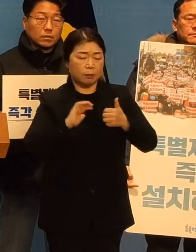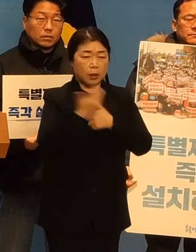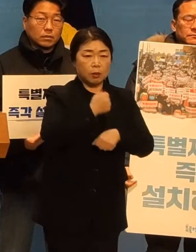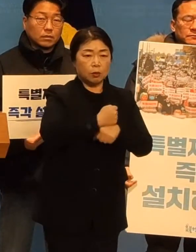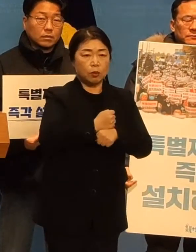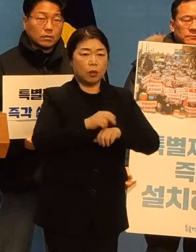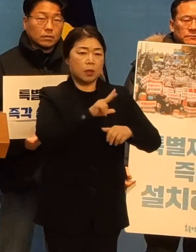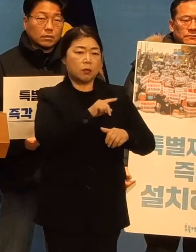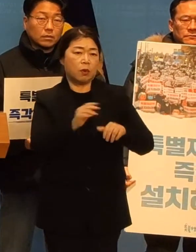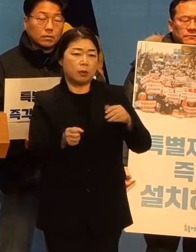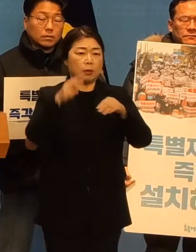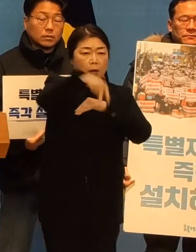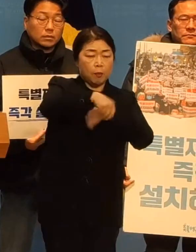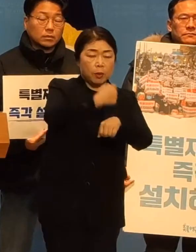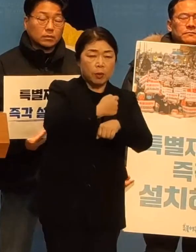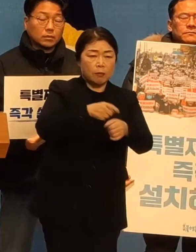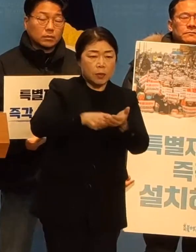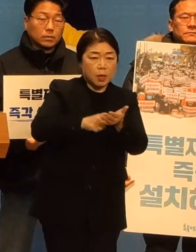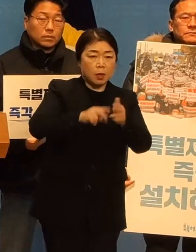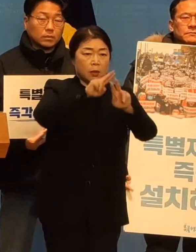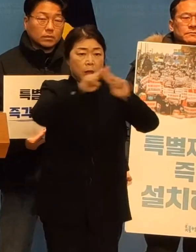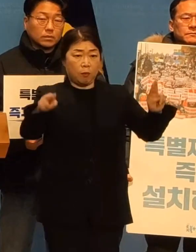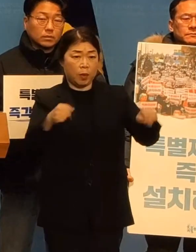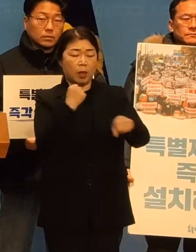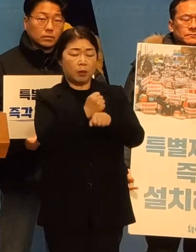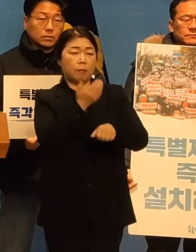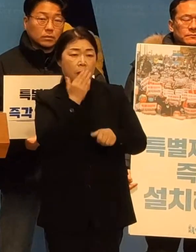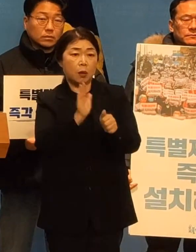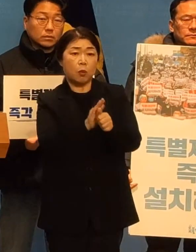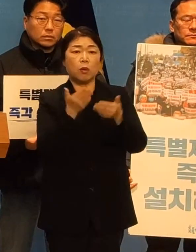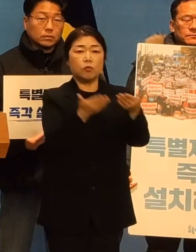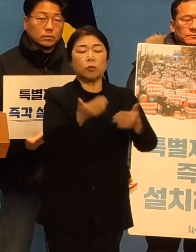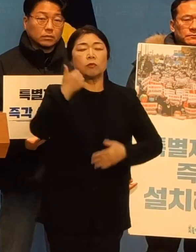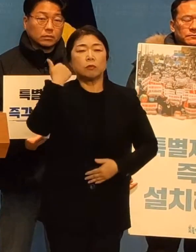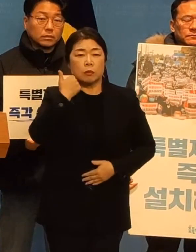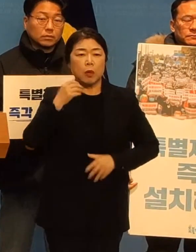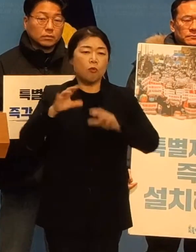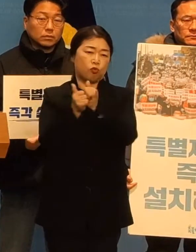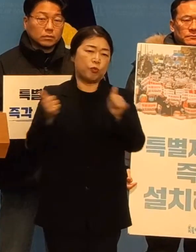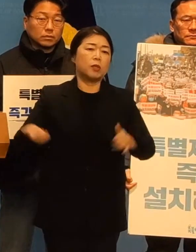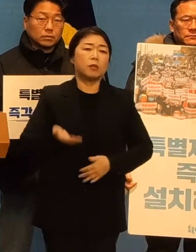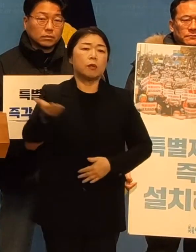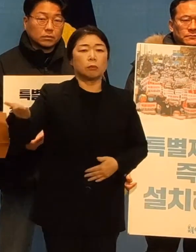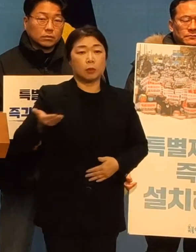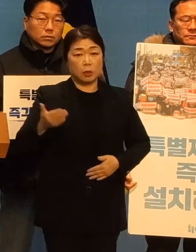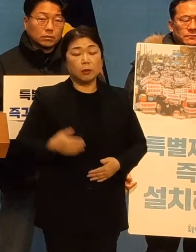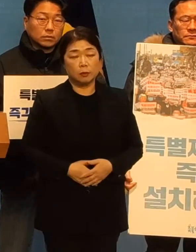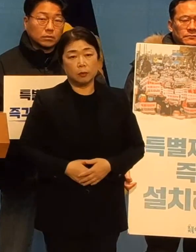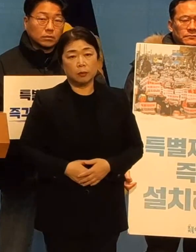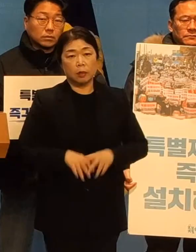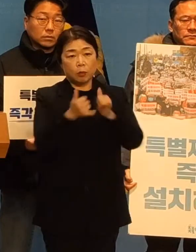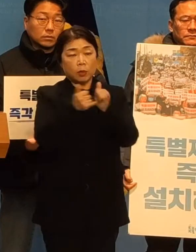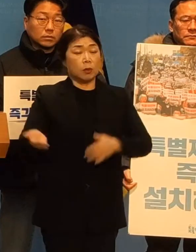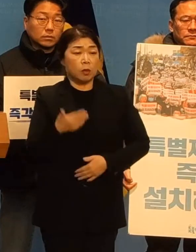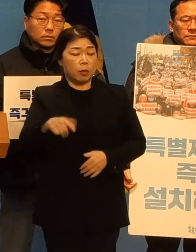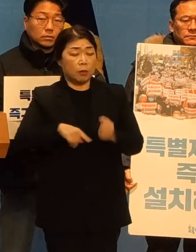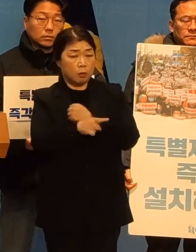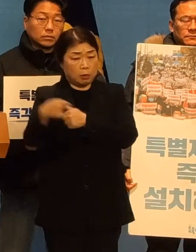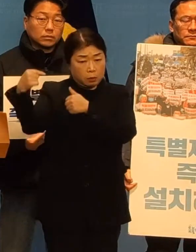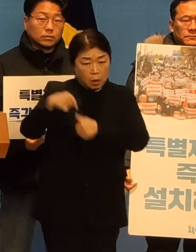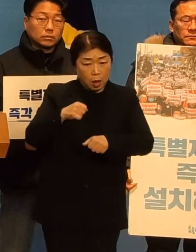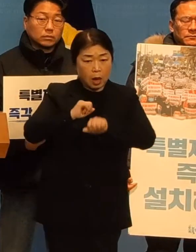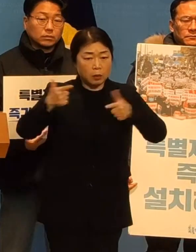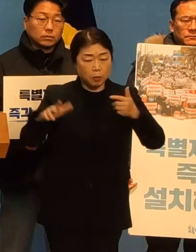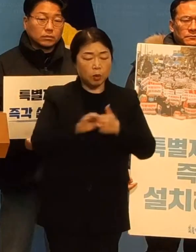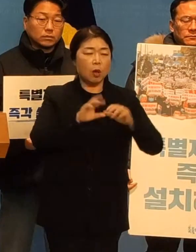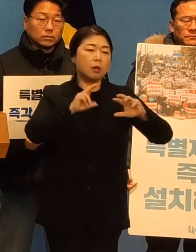담을 넘어서 비상계엄 해제를 할 수 있도록 해줬던 게 바로 국민들입니다. 그 국민들의 뜻을 따르지 않는